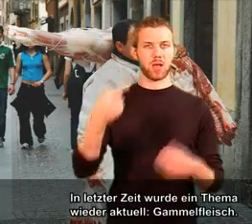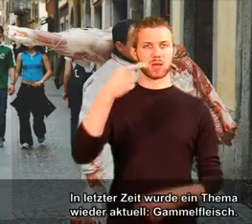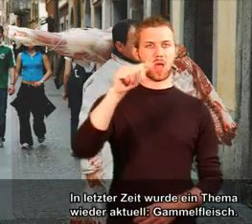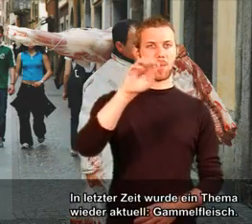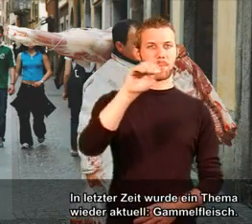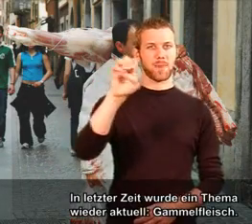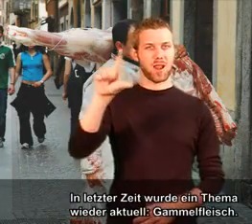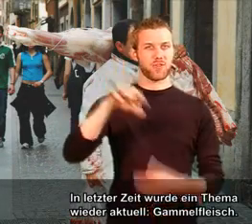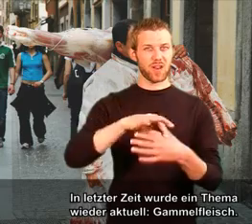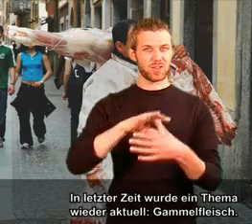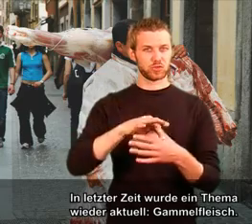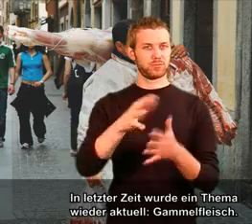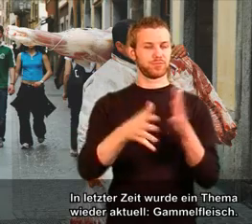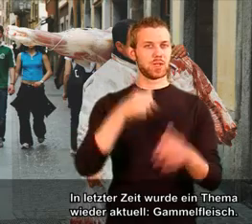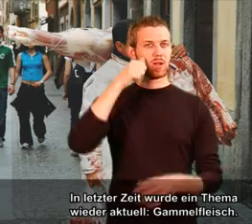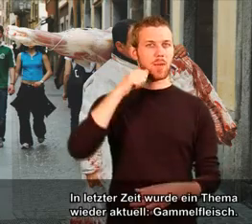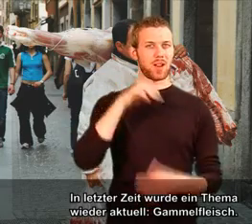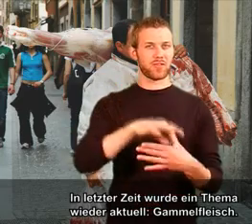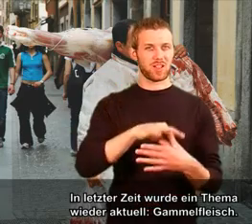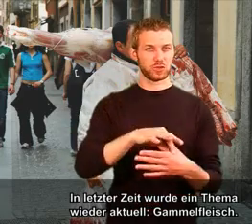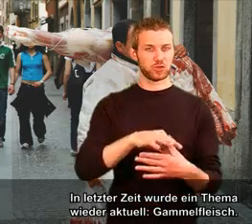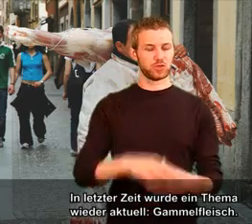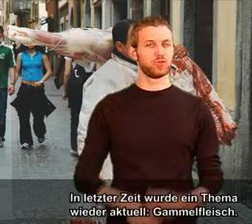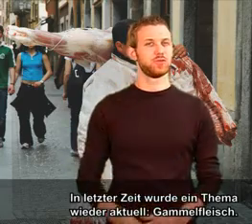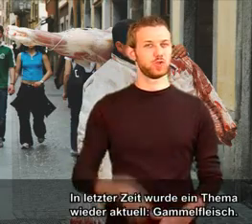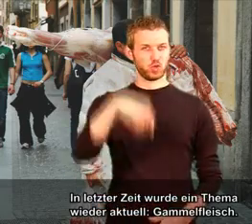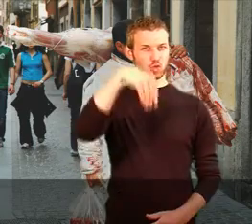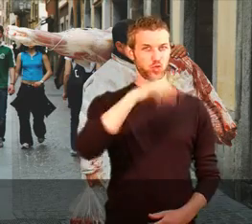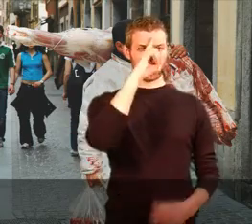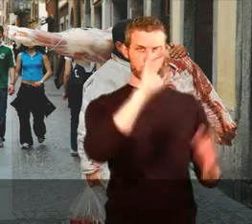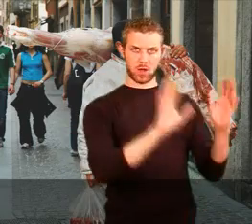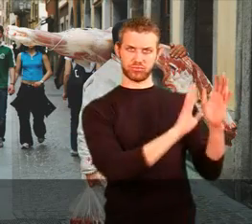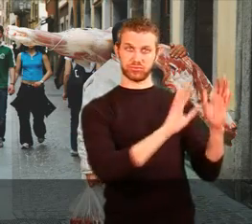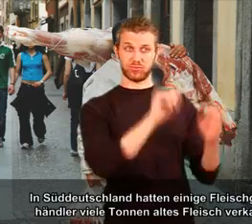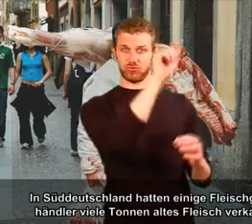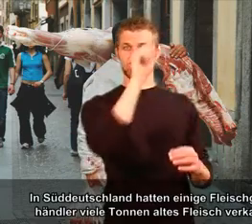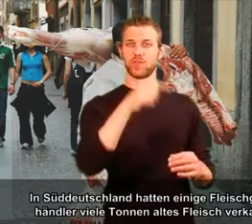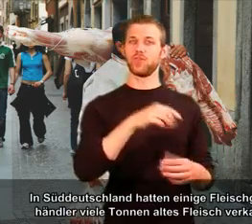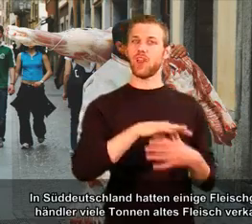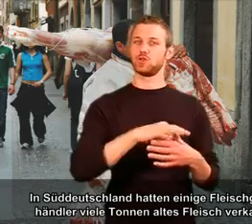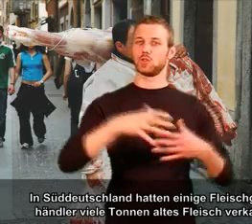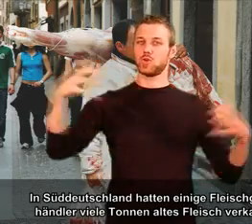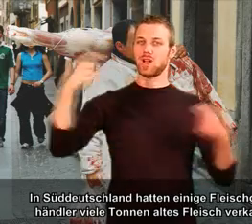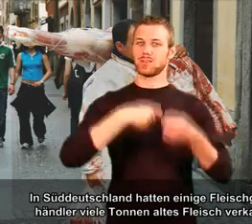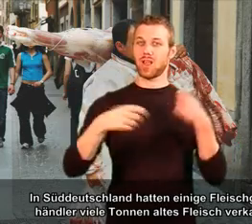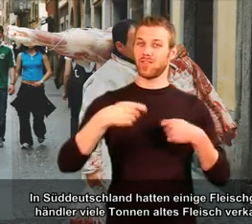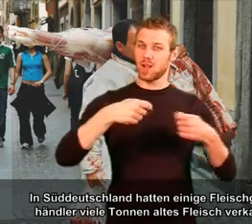In letzter Zeit wurde ein Thema wieder aktuell. Gammelfleisch. In Süddeutschland hatten einige